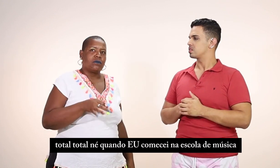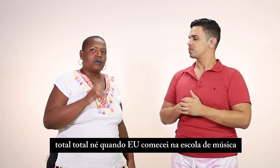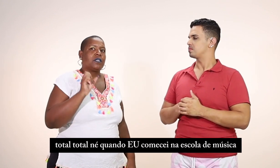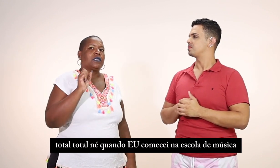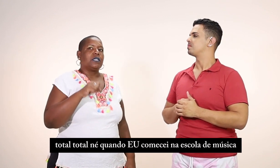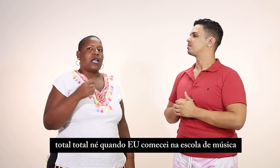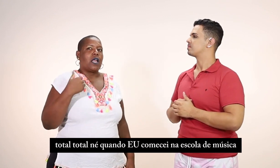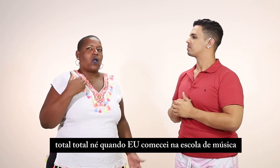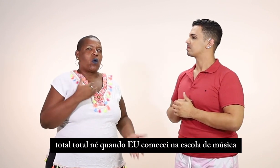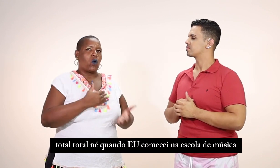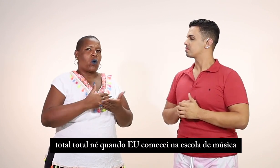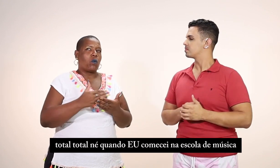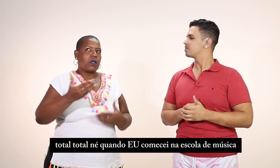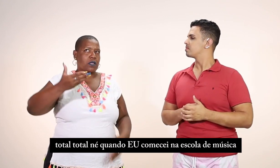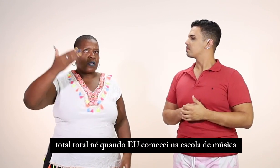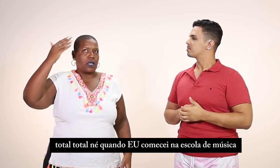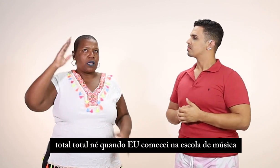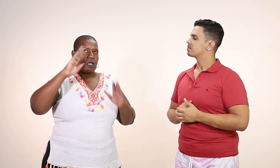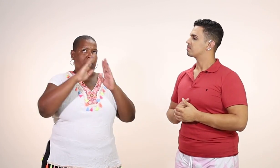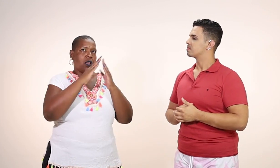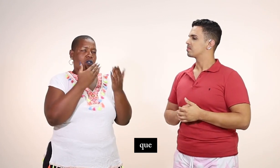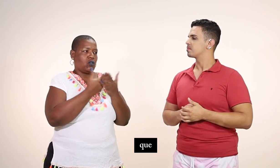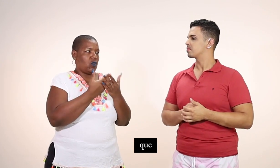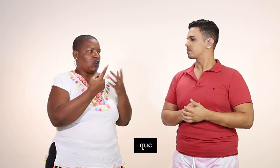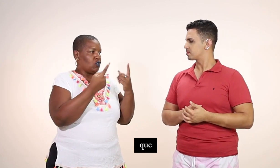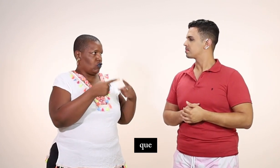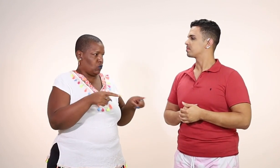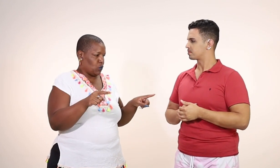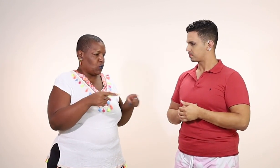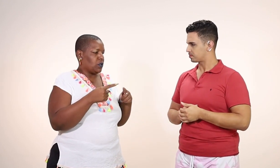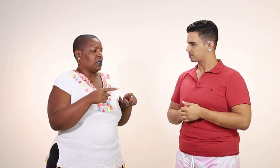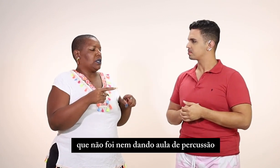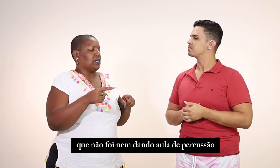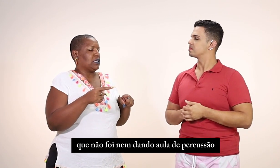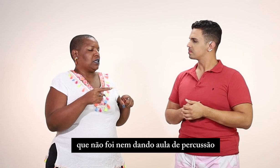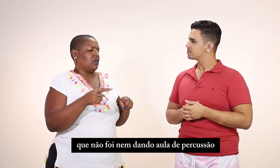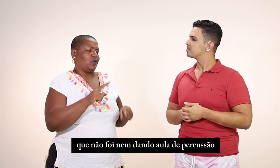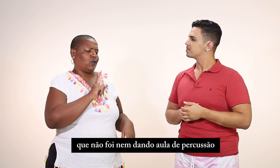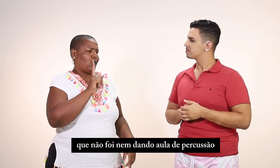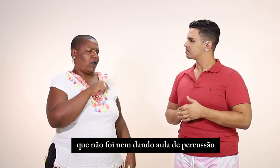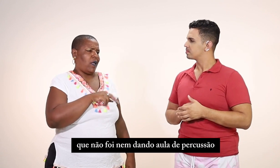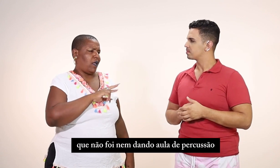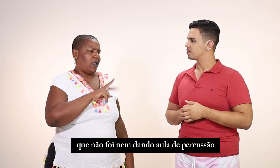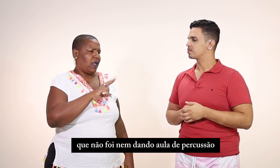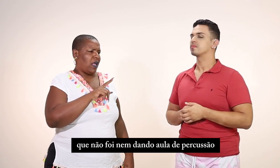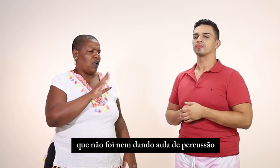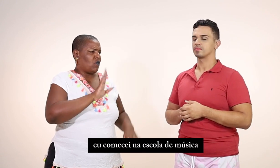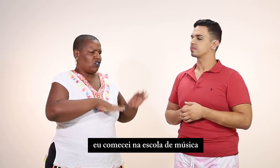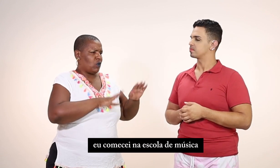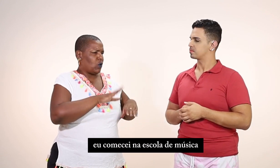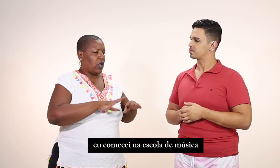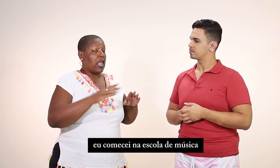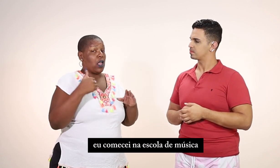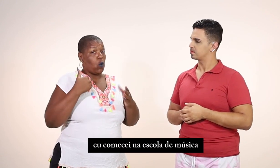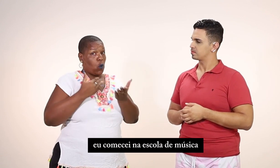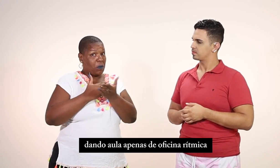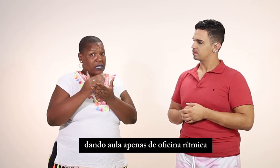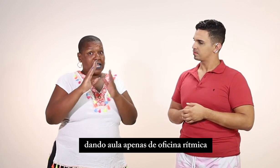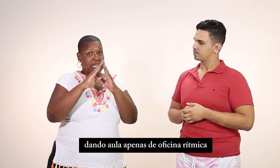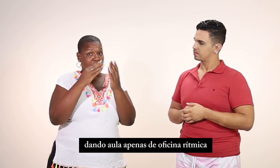eu comecei na escola de música, que não foi nem dando aula de percussão, eu comecei na escola de música dando aula apenas de